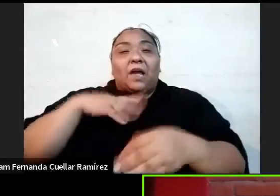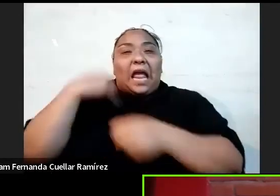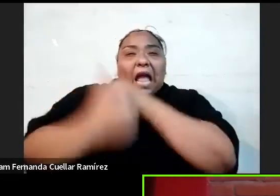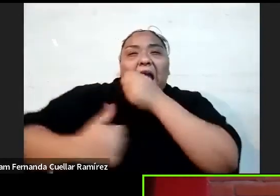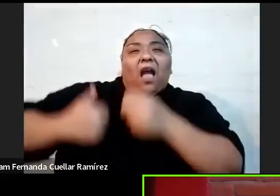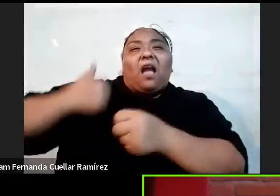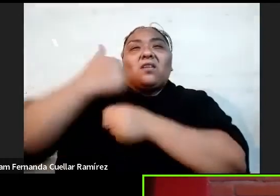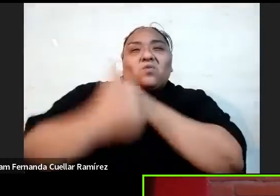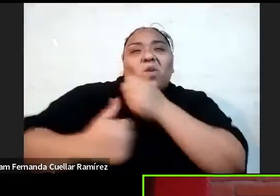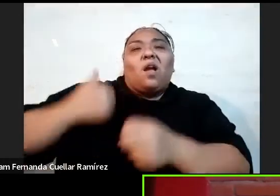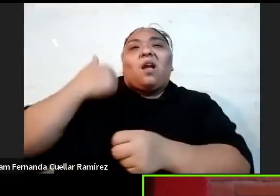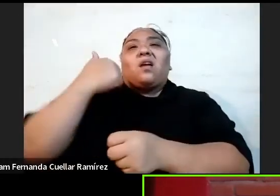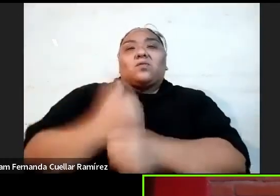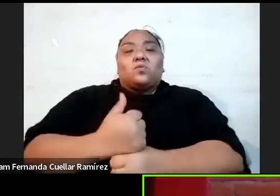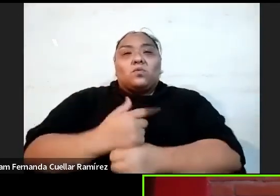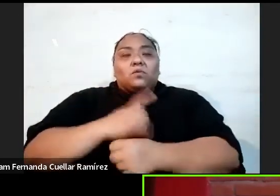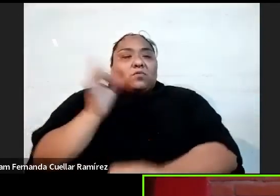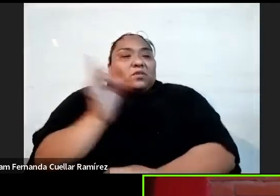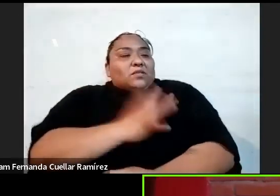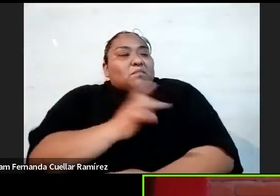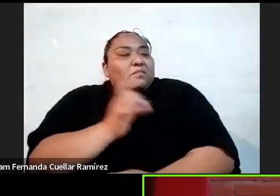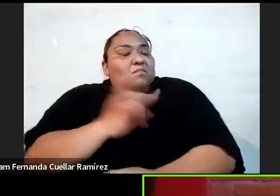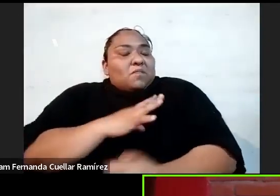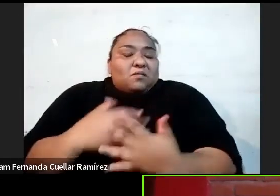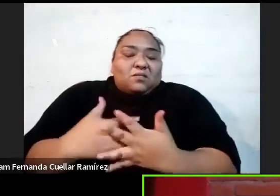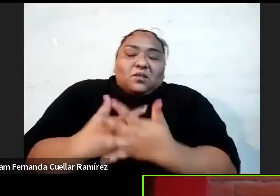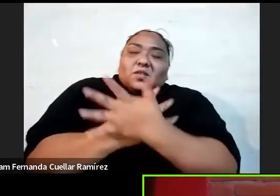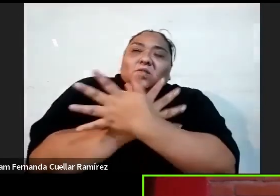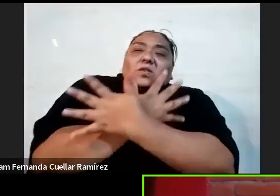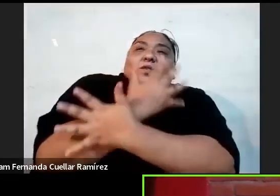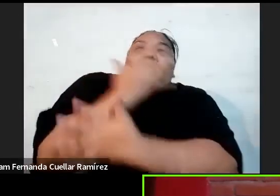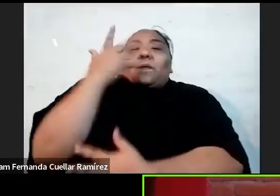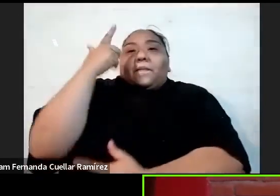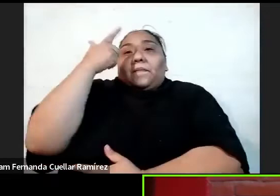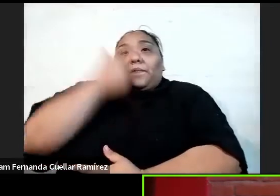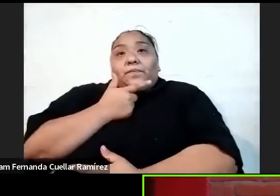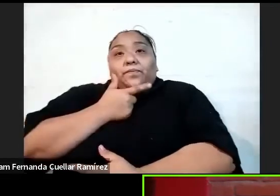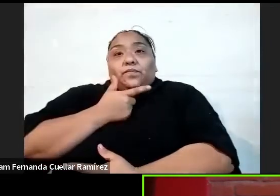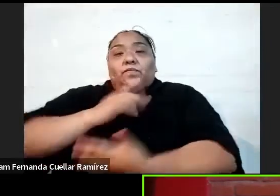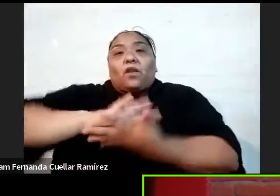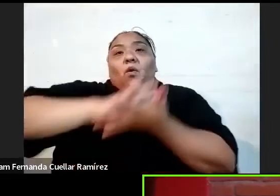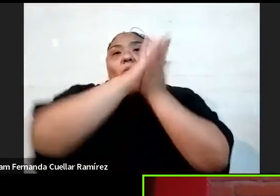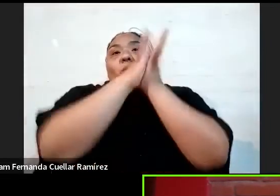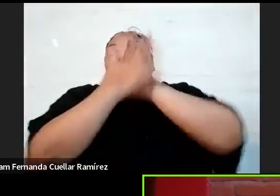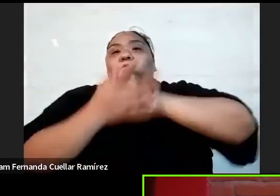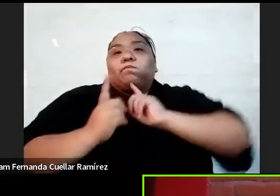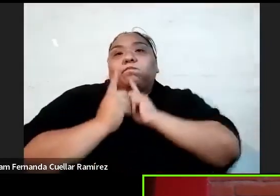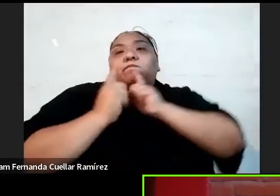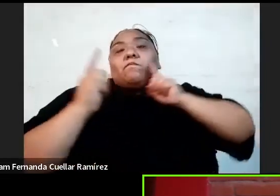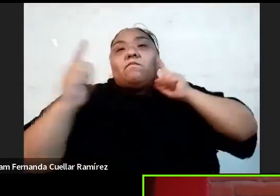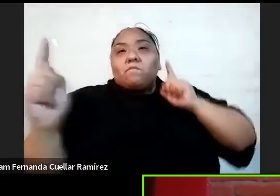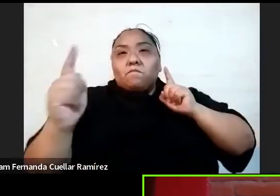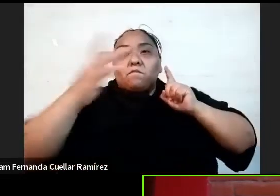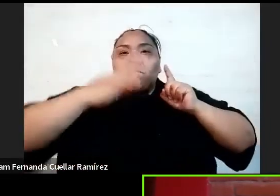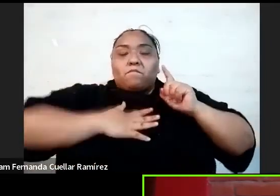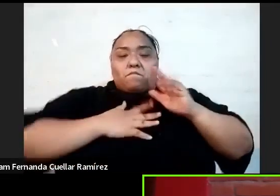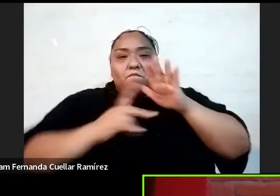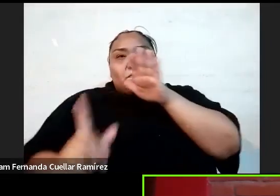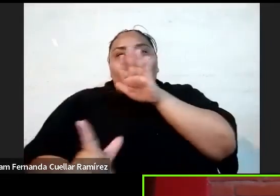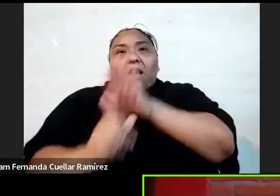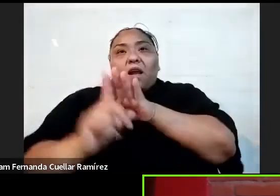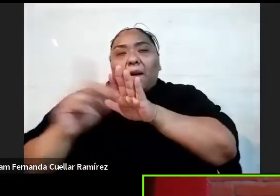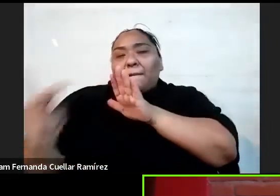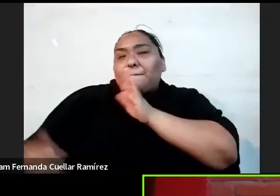amanecer sin tanta noche, cambiar mi destino una vez más, con las mismas zapatillas de siempre, con